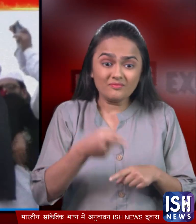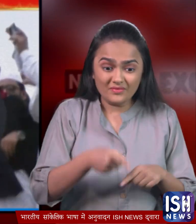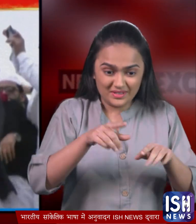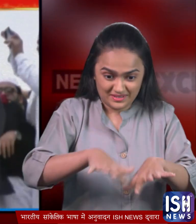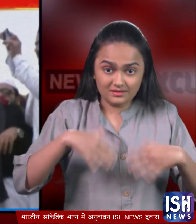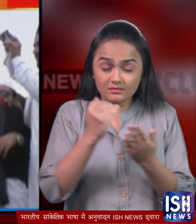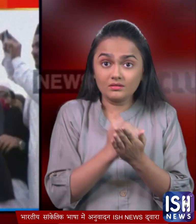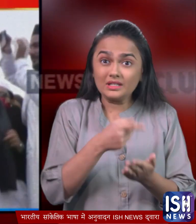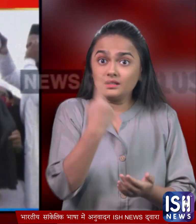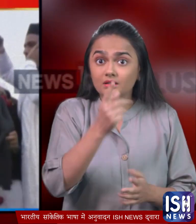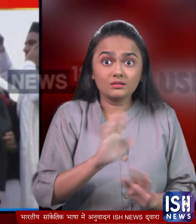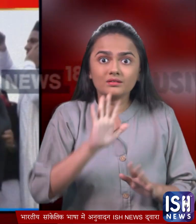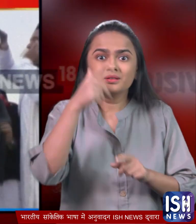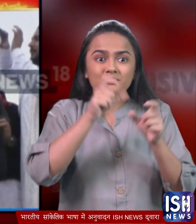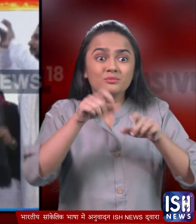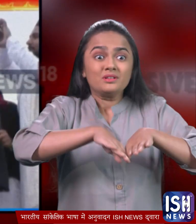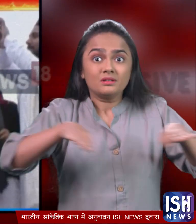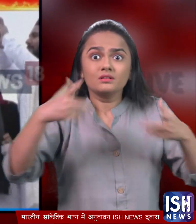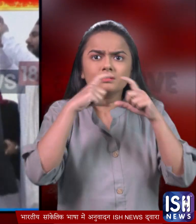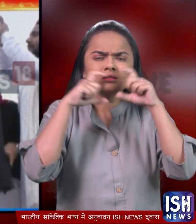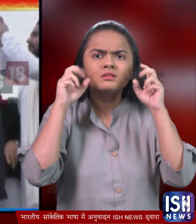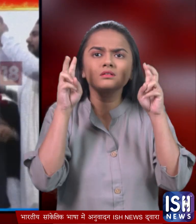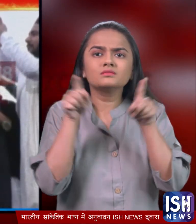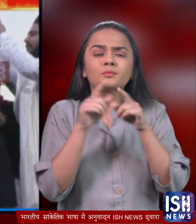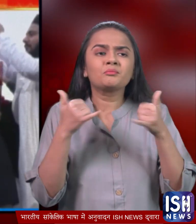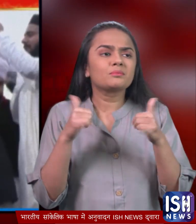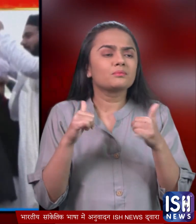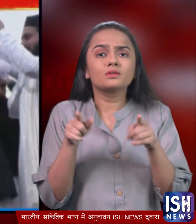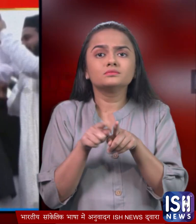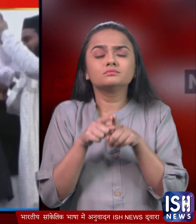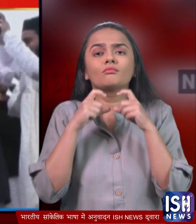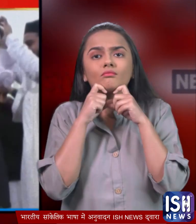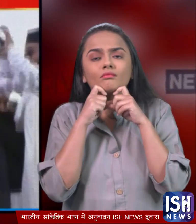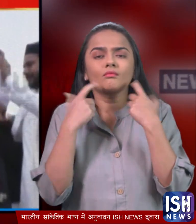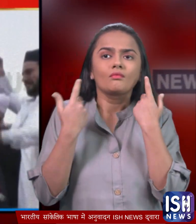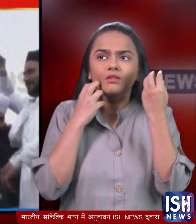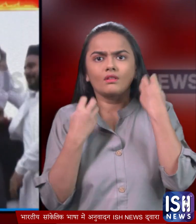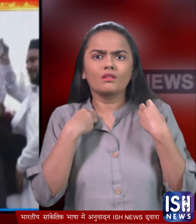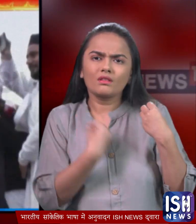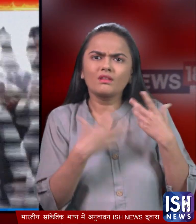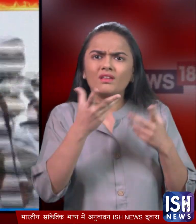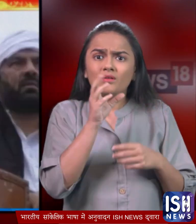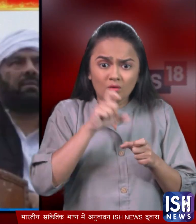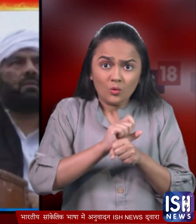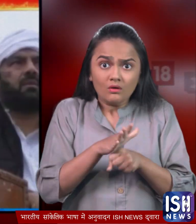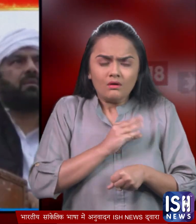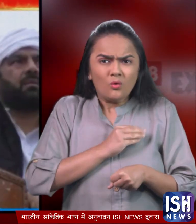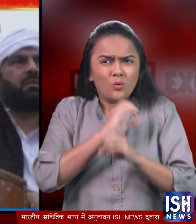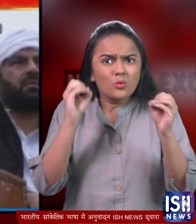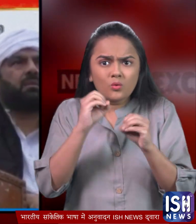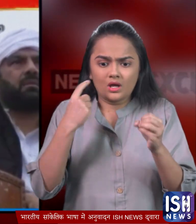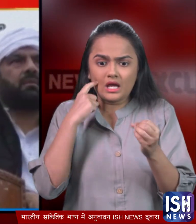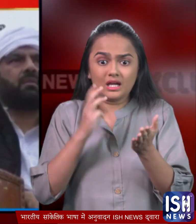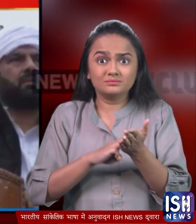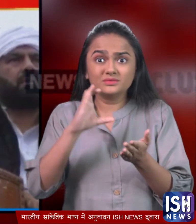न सिर्फ मैदान में बल्कि मंच पर जुटे लोगों के लिए भी मास्क महज खिलौना बनकर रह गया। किसी में भी कोरोना का खौफ तो दिखा ही नहीं। यहां तक कि